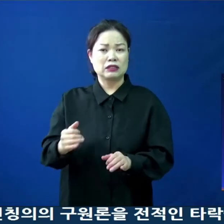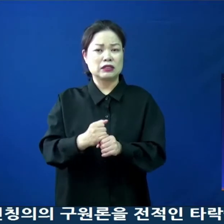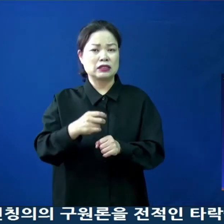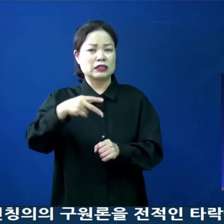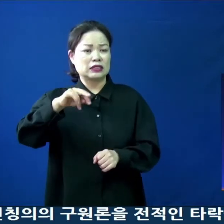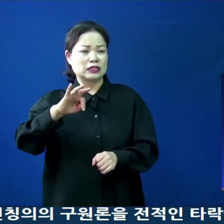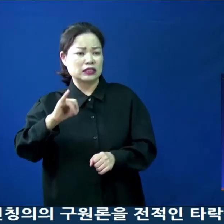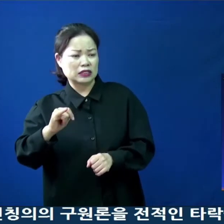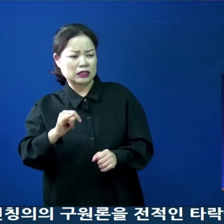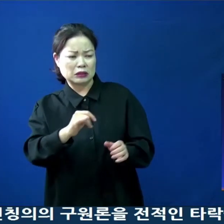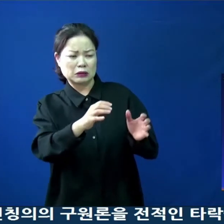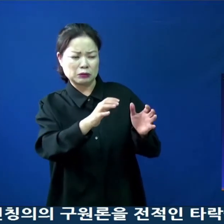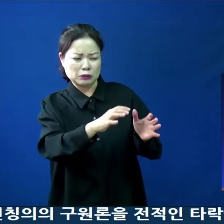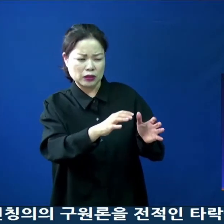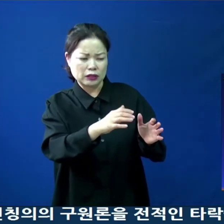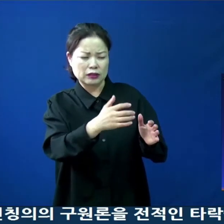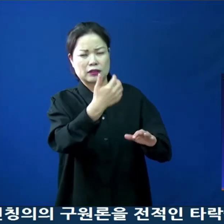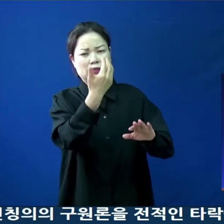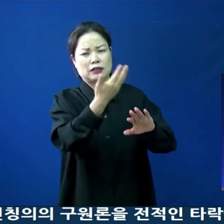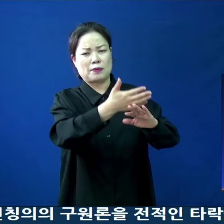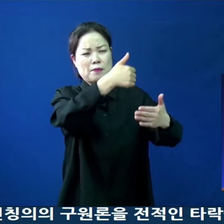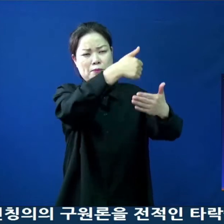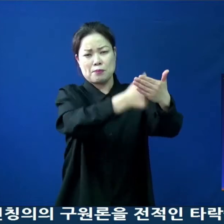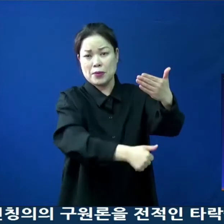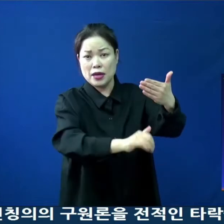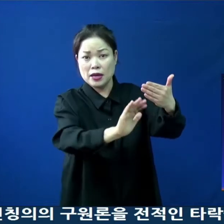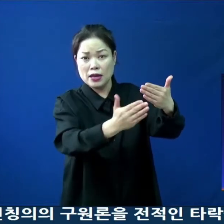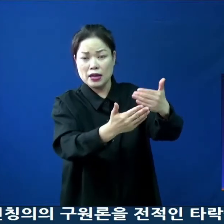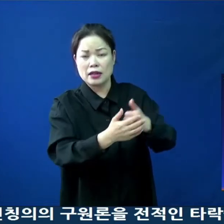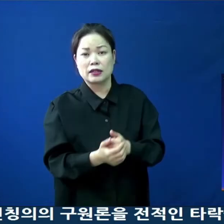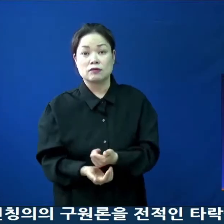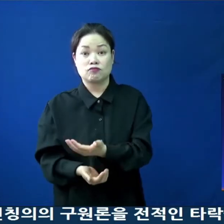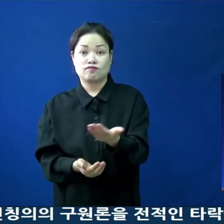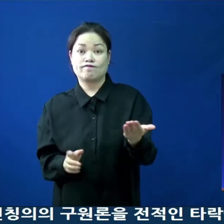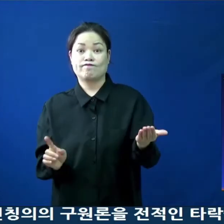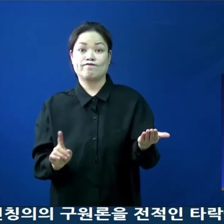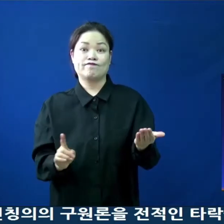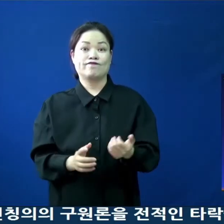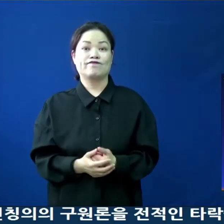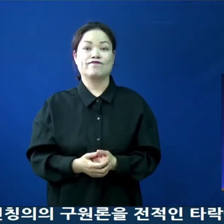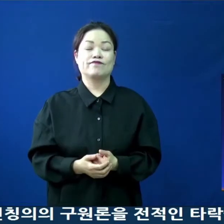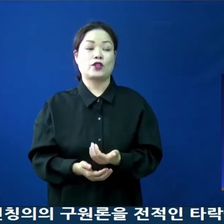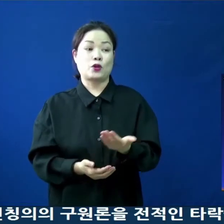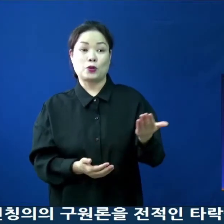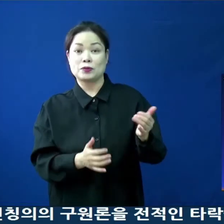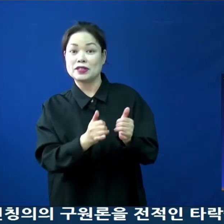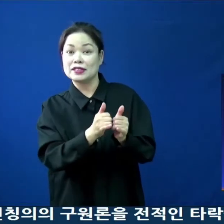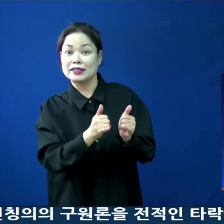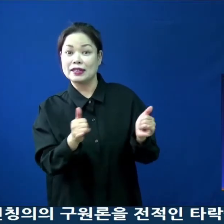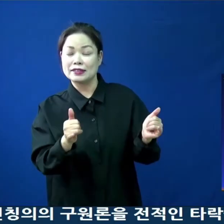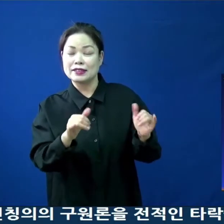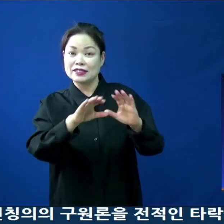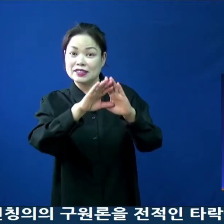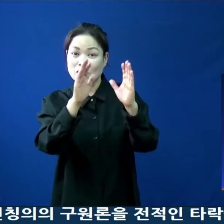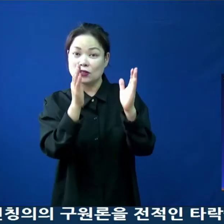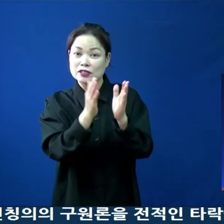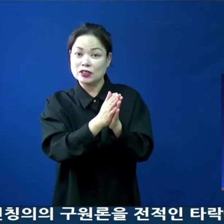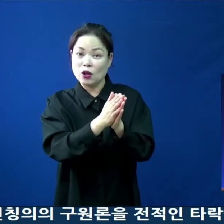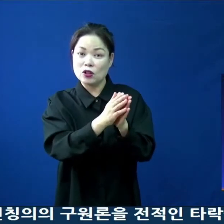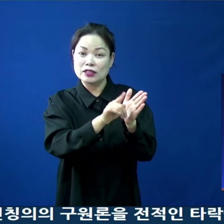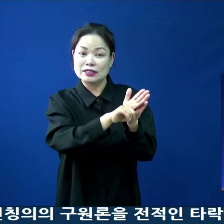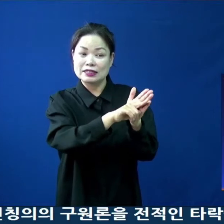구원론으로 빠져들게 되는 것이죠. 여러분 어떻습니까? 여러분은 인간의 전적인